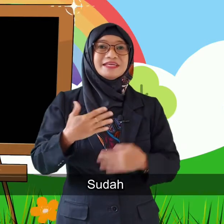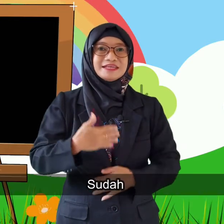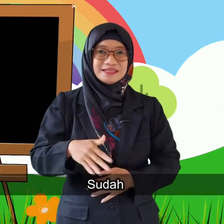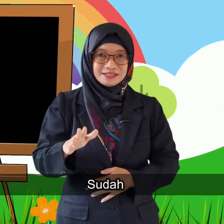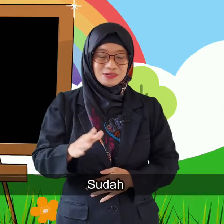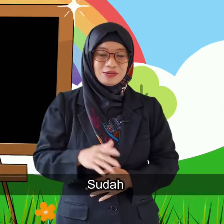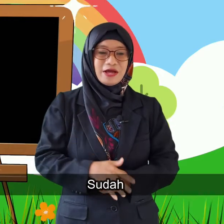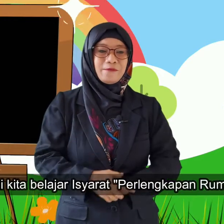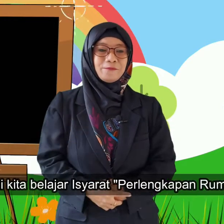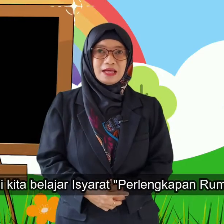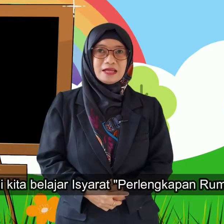Sudah.